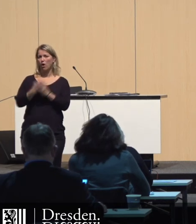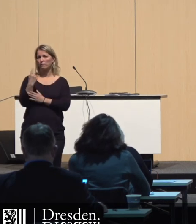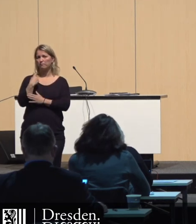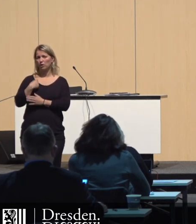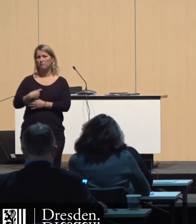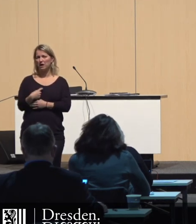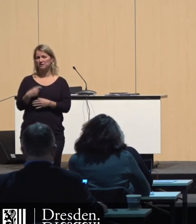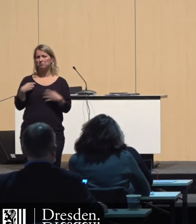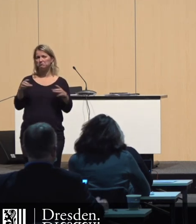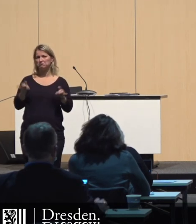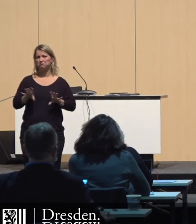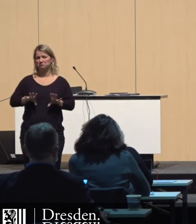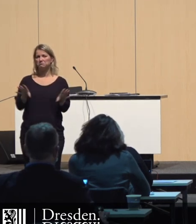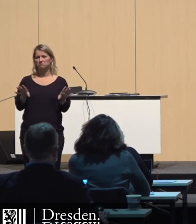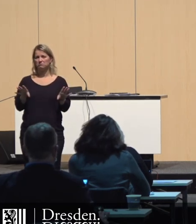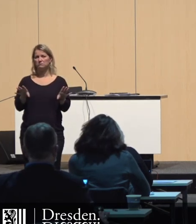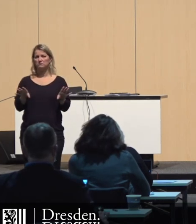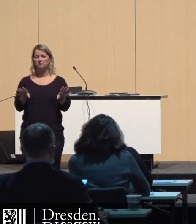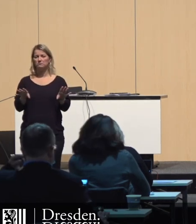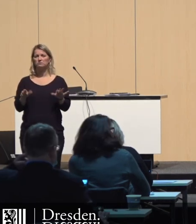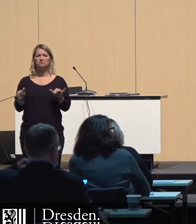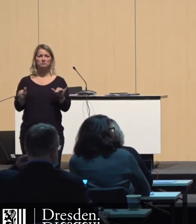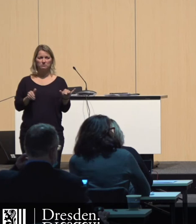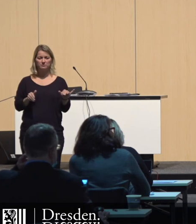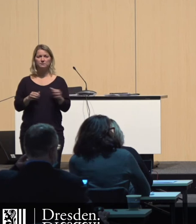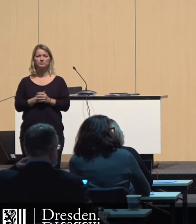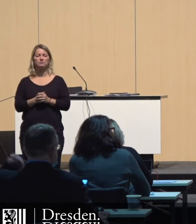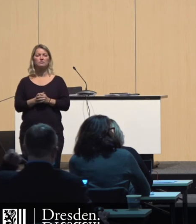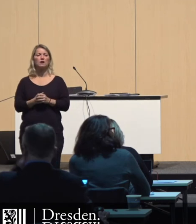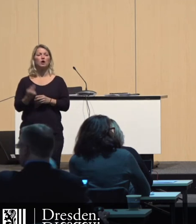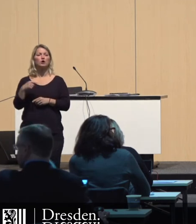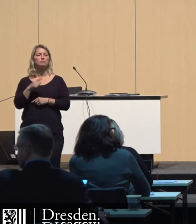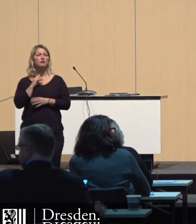Oberbürgermeister erübrigt haben. Wir kämen zu dem